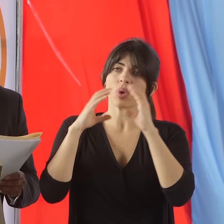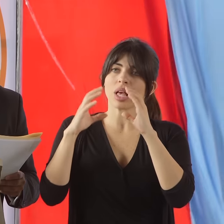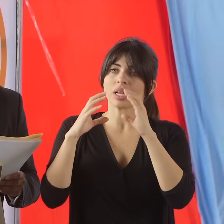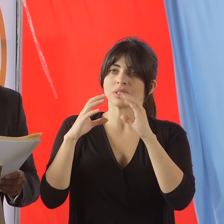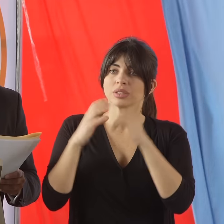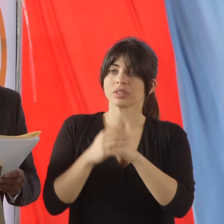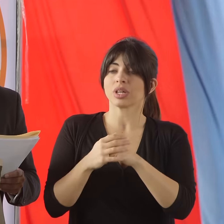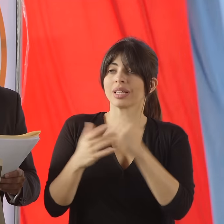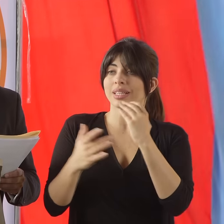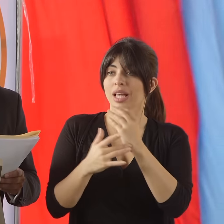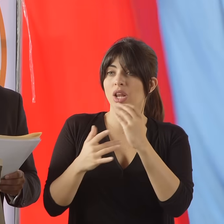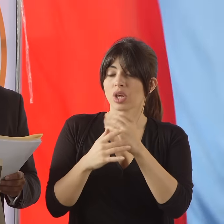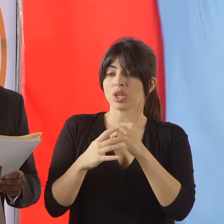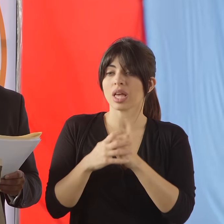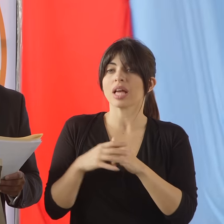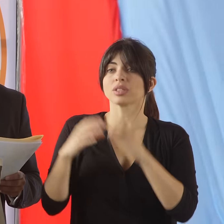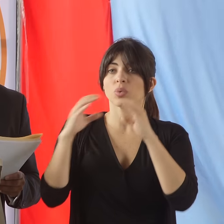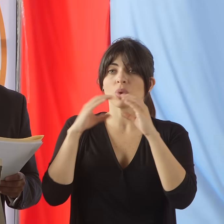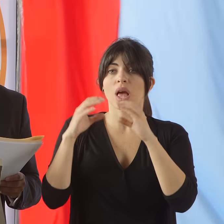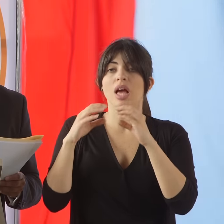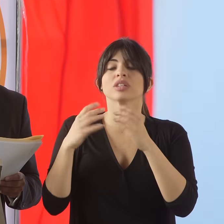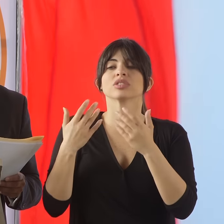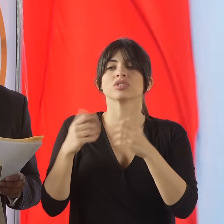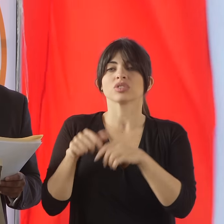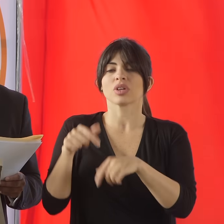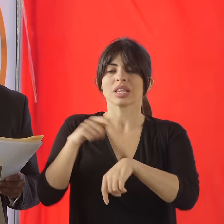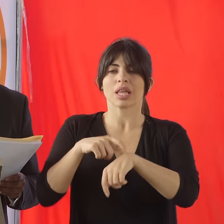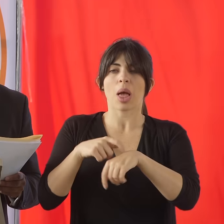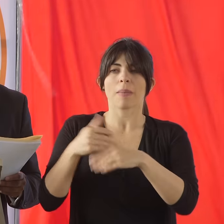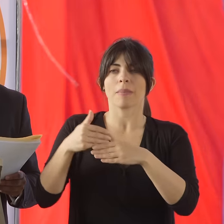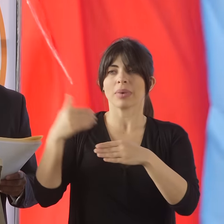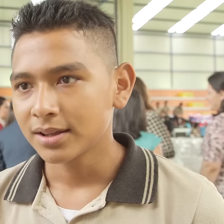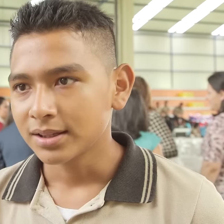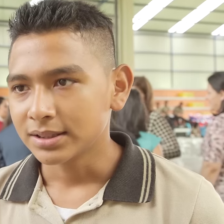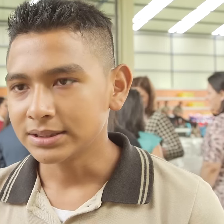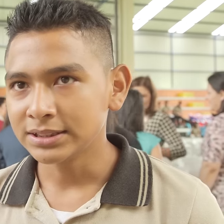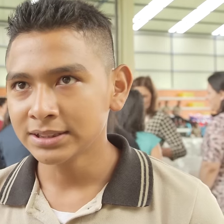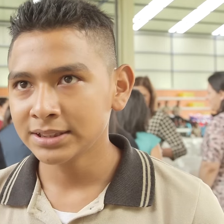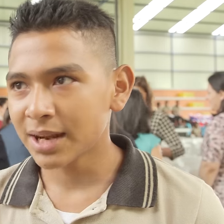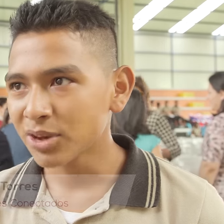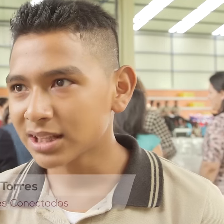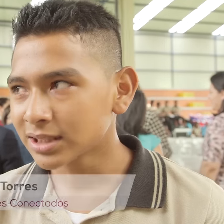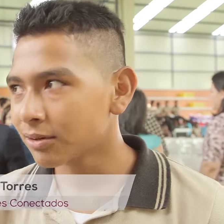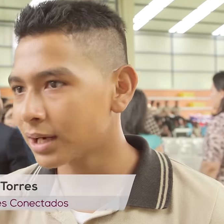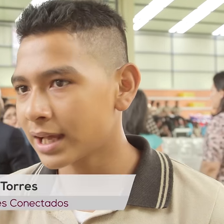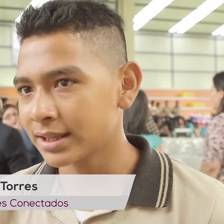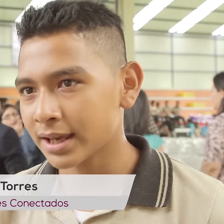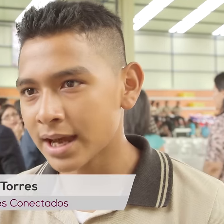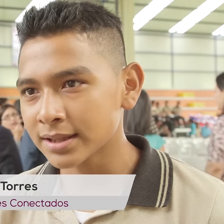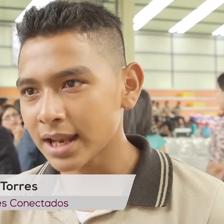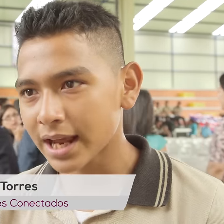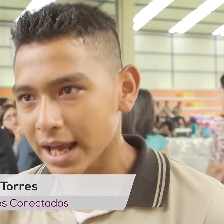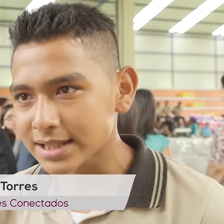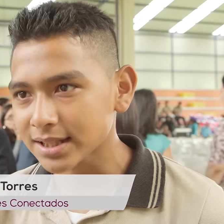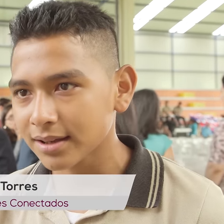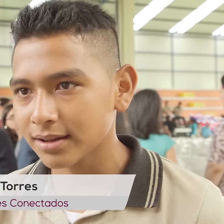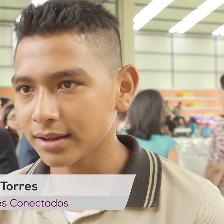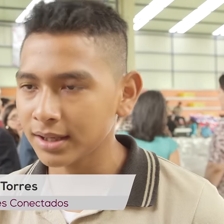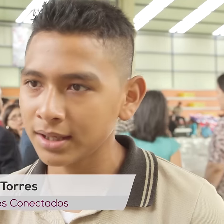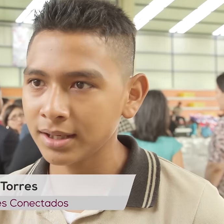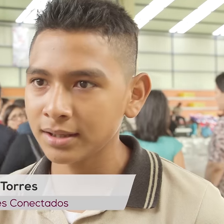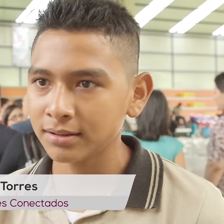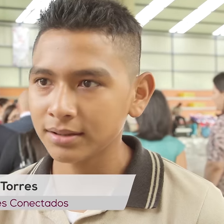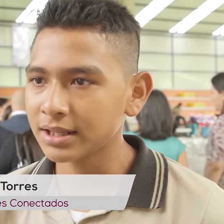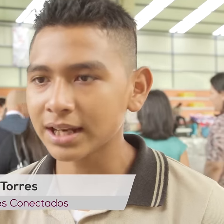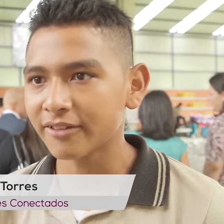las TIC han dejado en el pasado las barreras del tiempo y el espacio. Y era muy cansado en realidad llegar de la casa